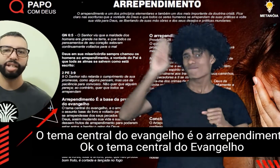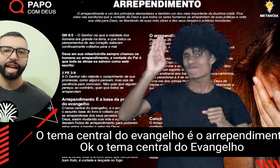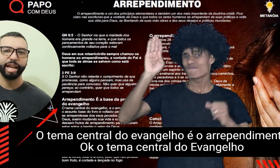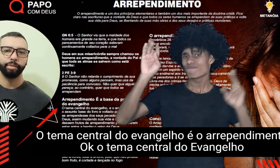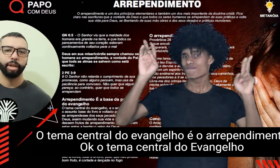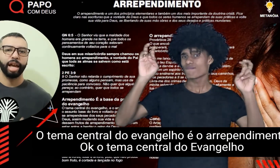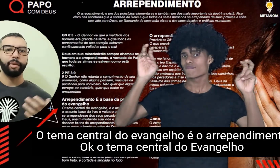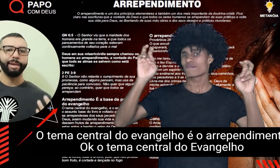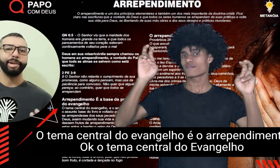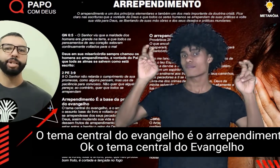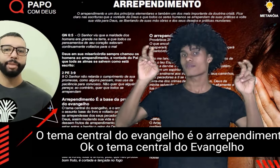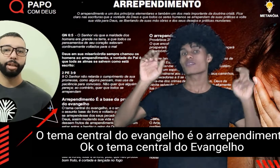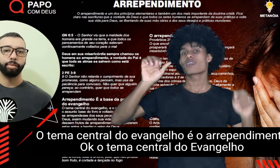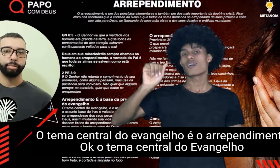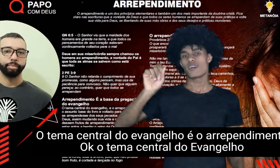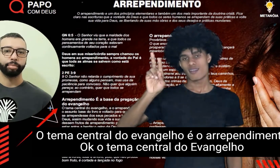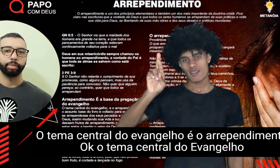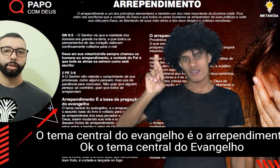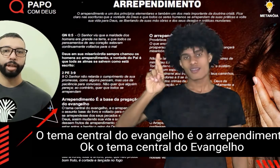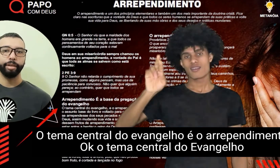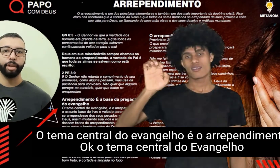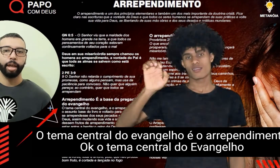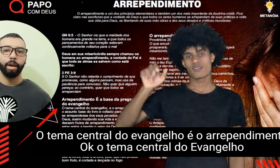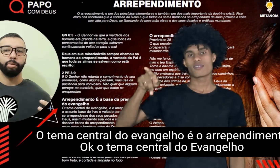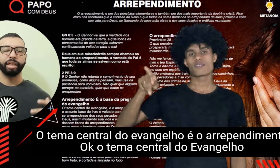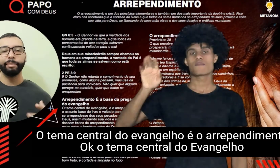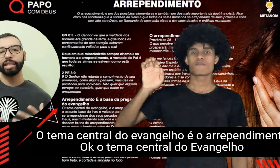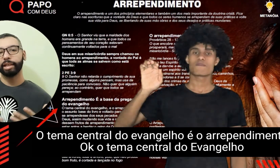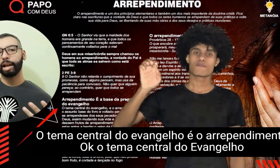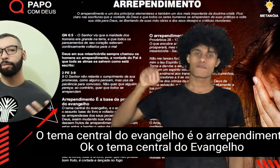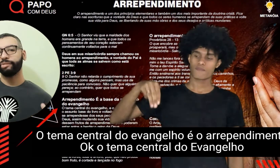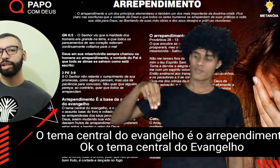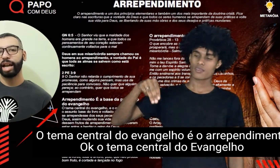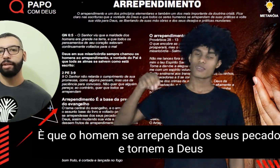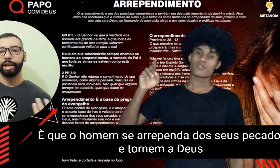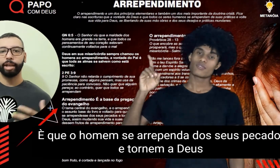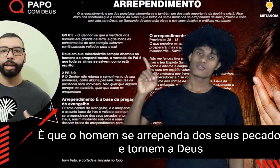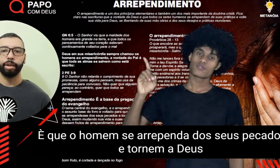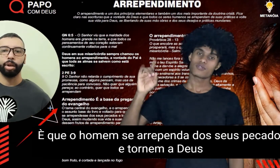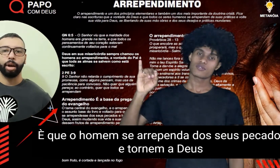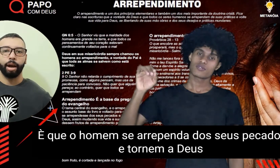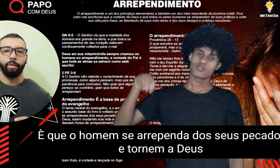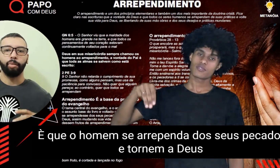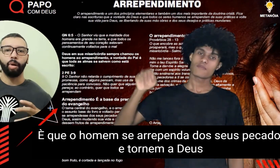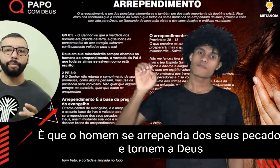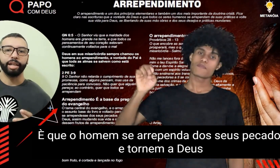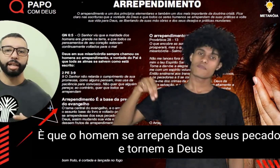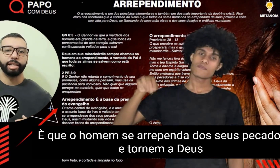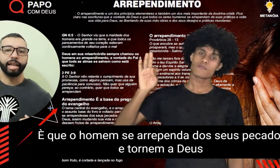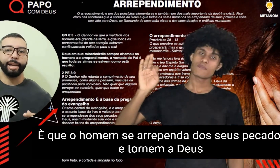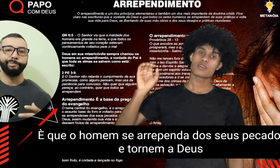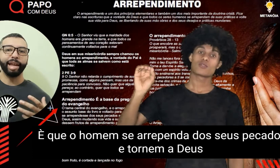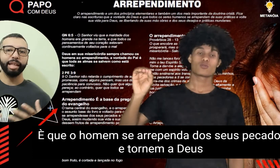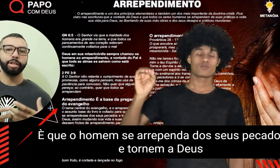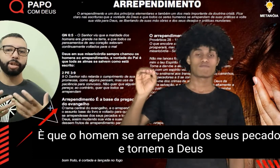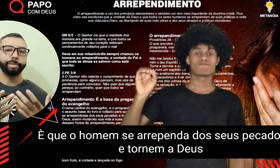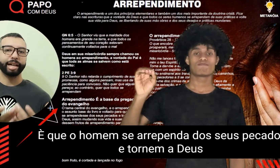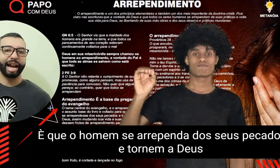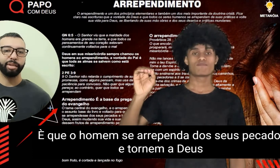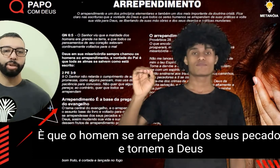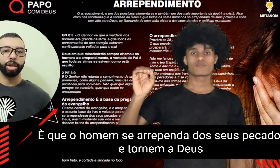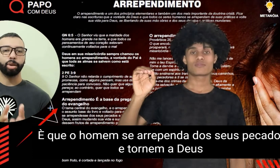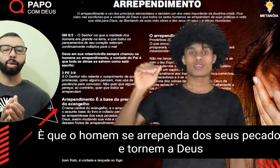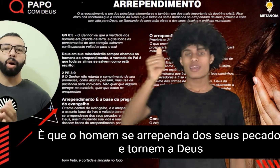central do Evangelho é o arrependimento, ok? O tema central do Evangelho é que o homem se arrependa de